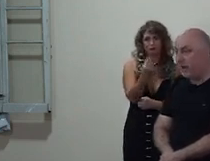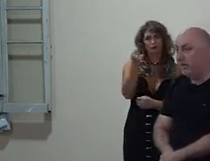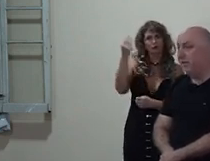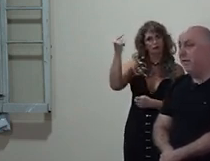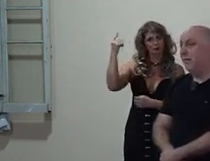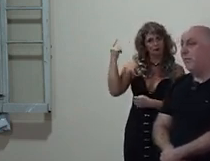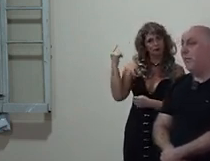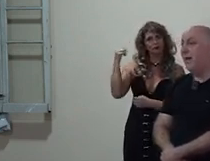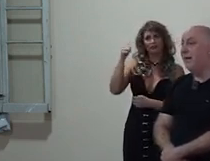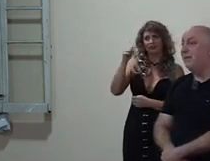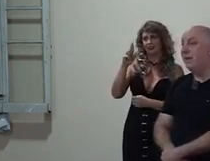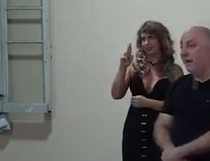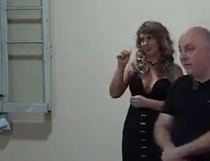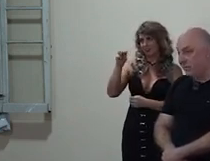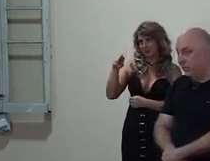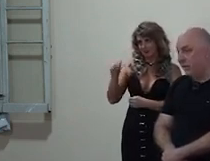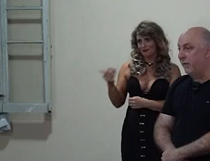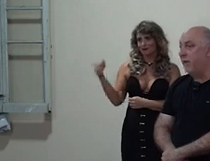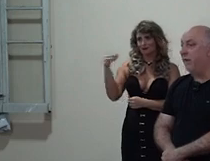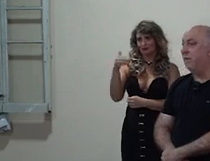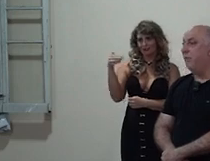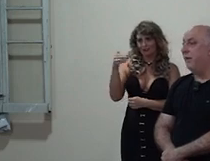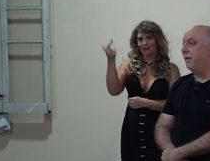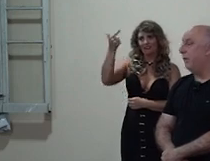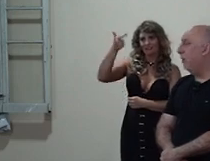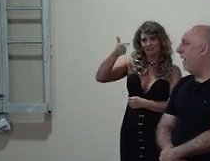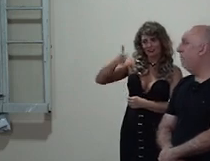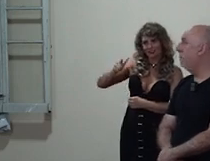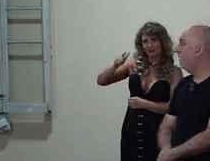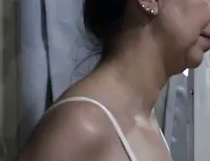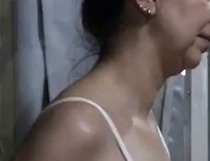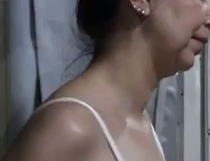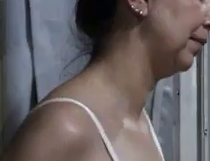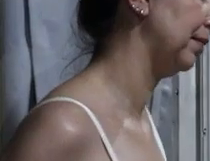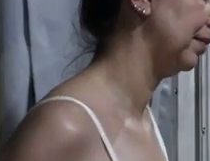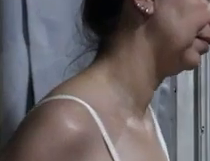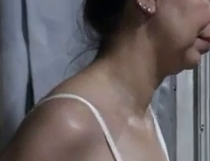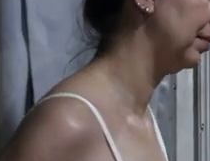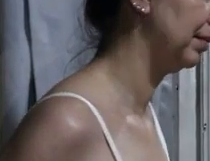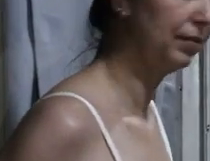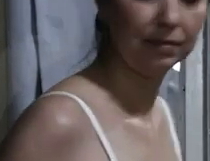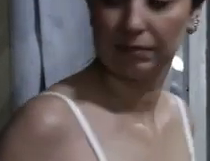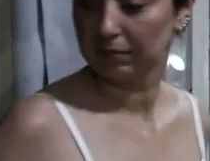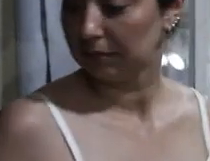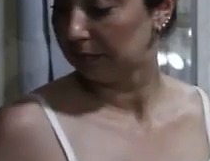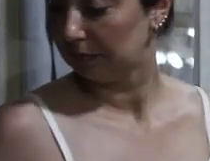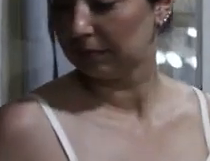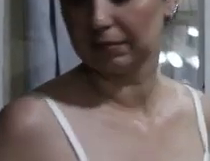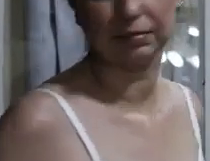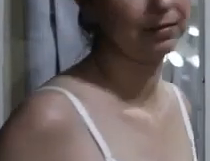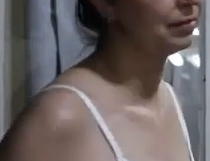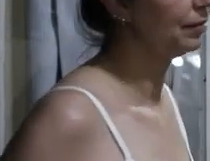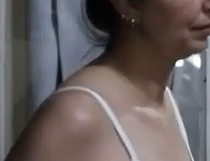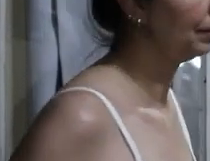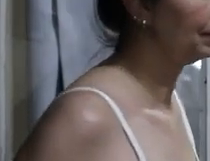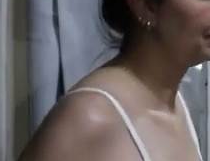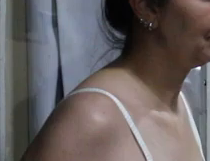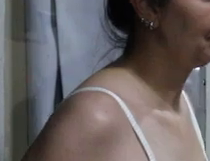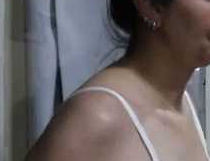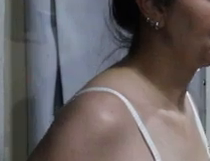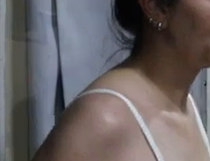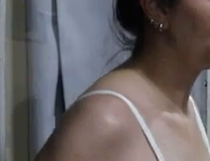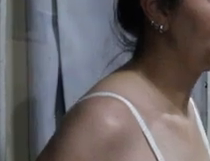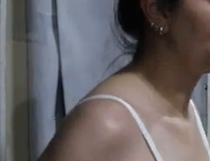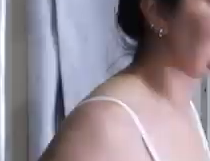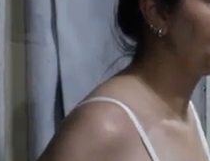né, Aramar, para estar novamente em Paranaguá e para que nós possamos pegar junto. Então eu gostaria que você